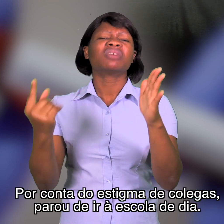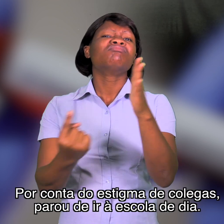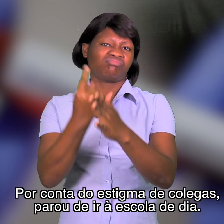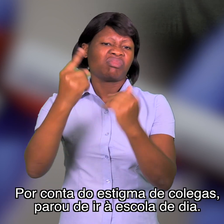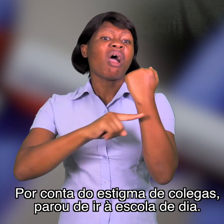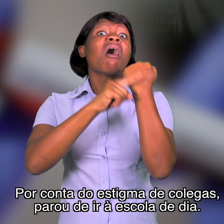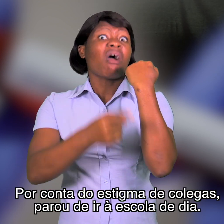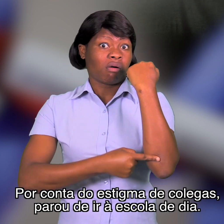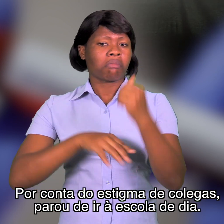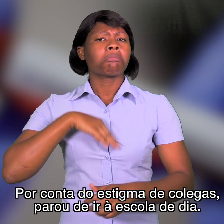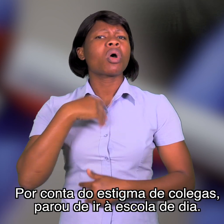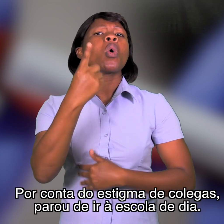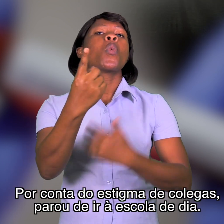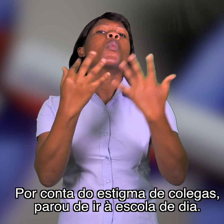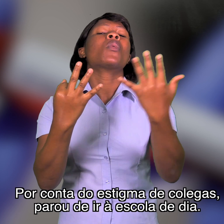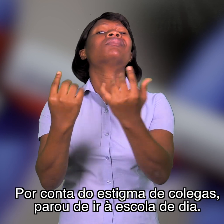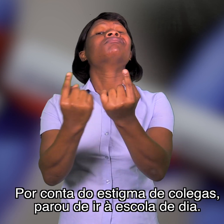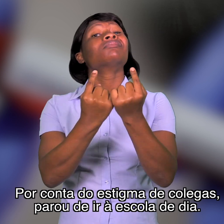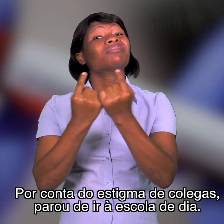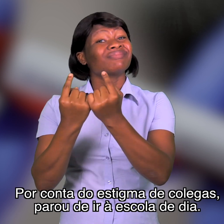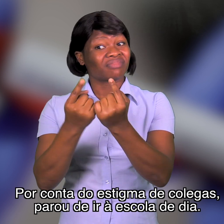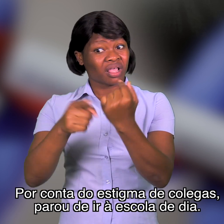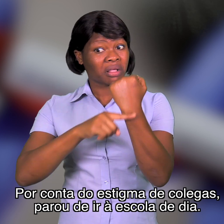do estigma de colegas, parou de ir à escola de dia.